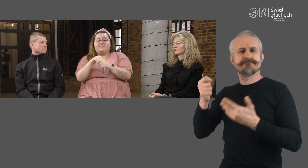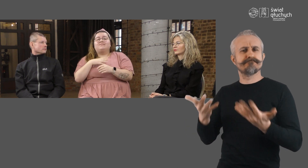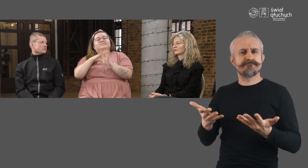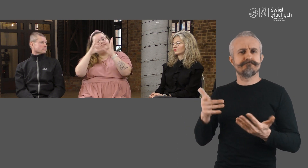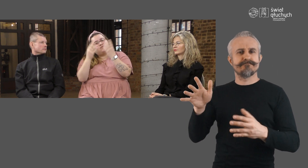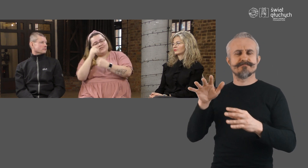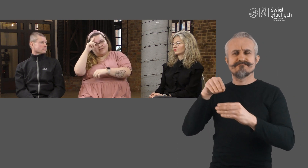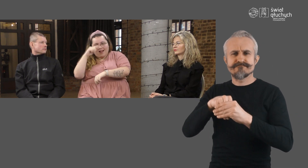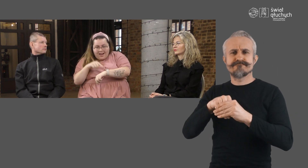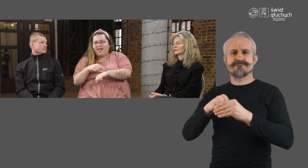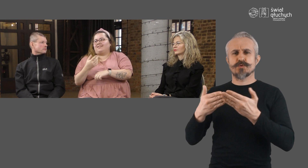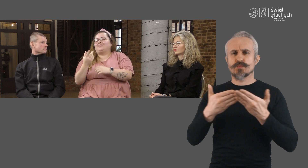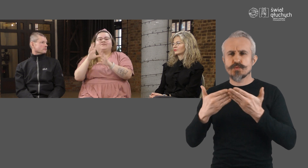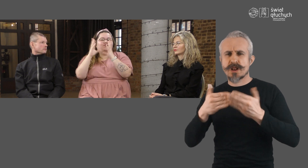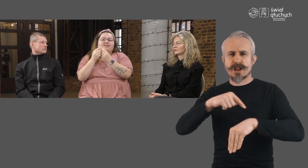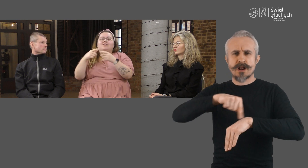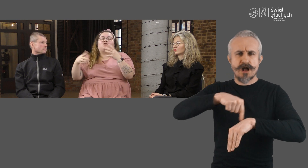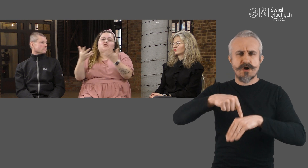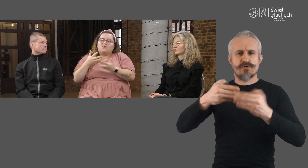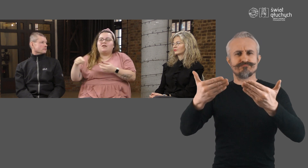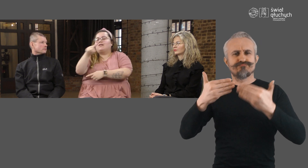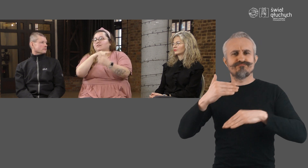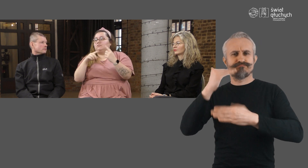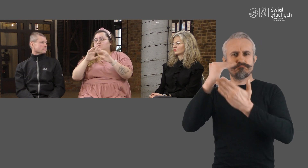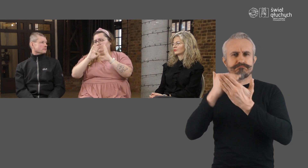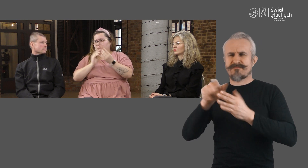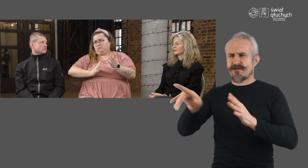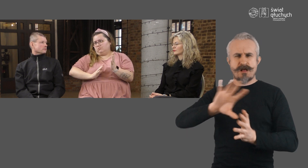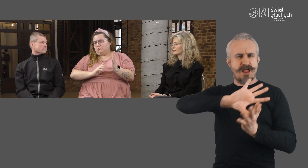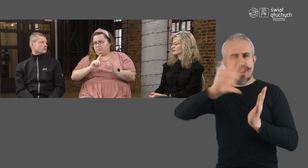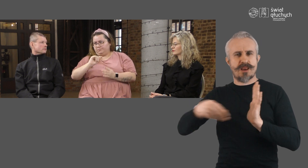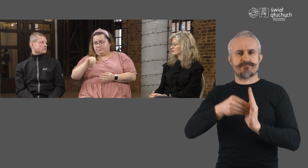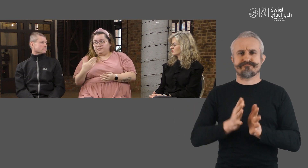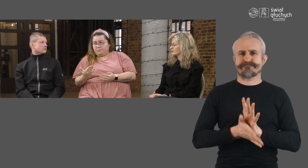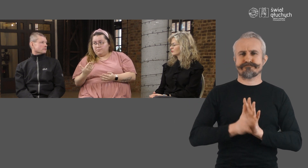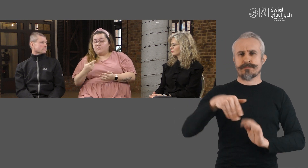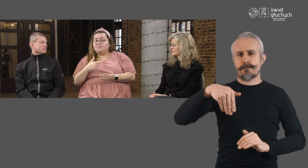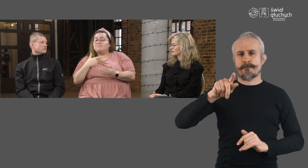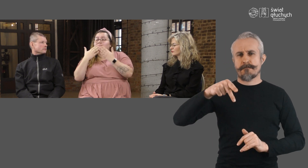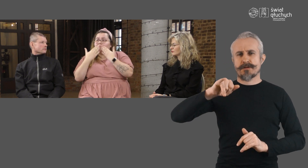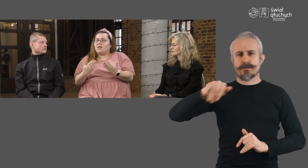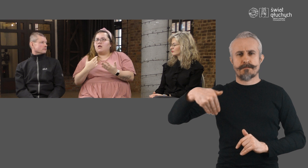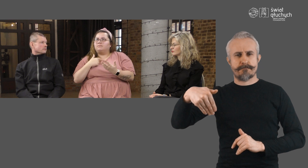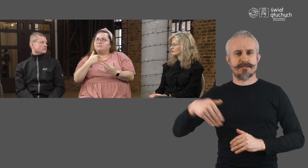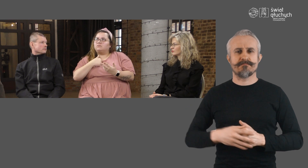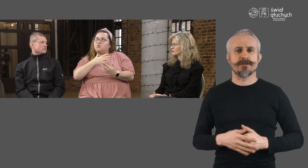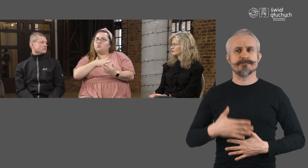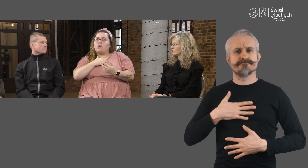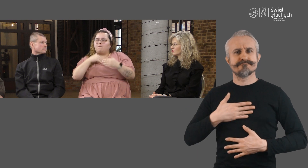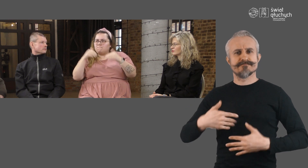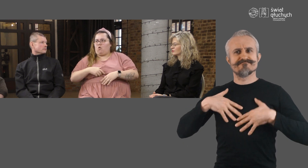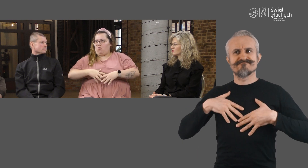dzięki tak naprawdę tej szkole, wszystkim lekcjom, mojemu towarzystwu, nauczyłam się języka migowego.